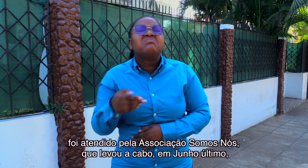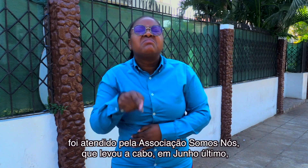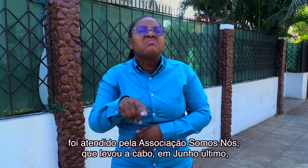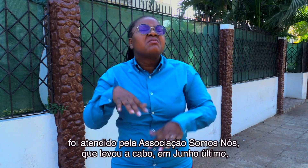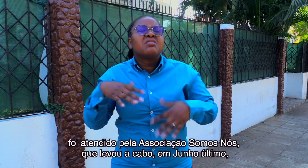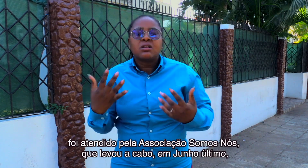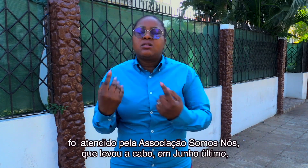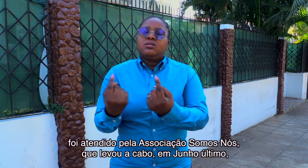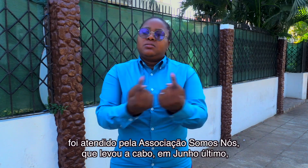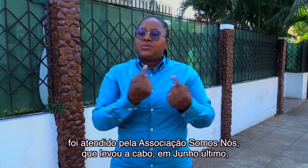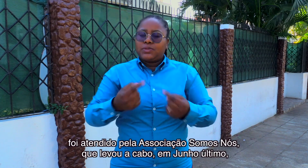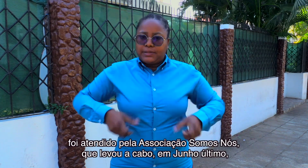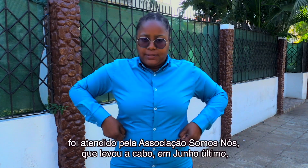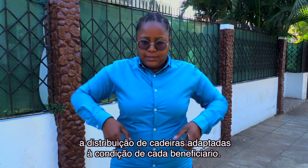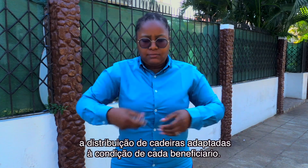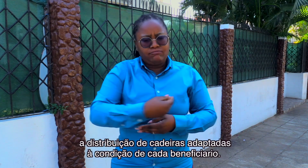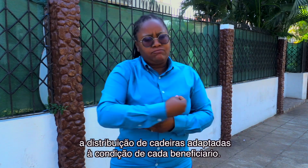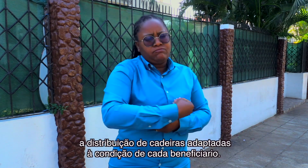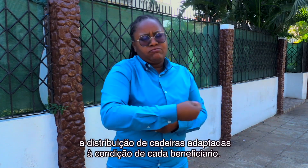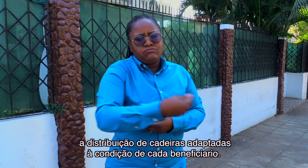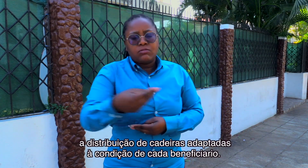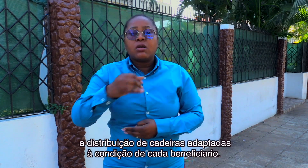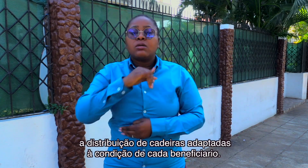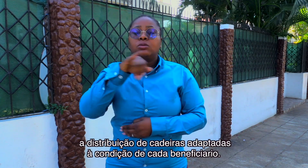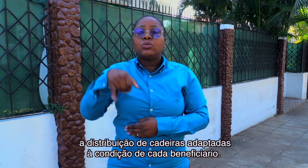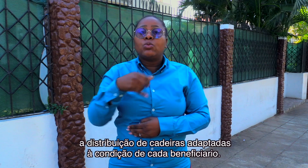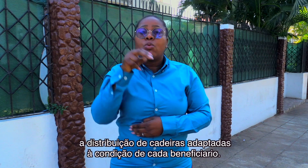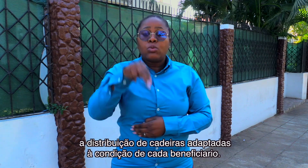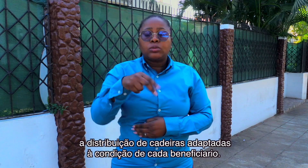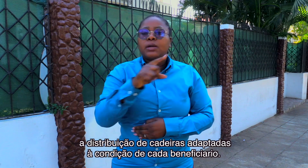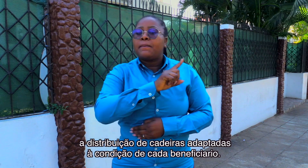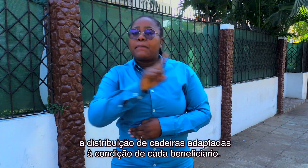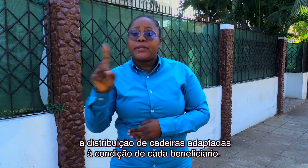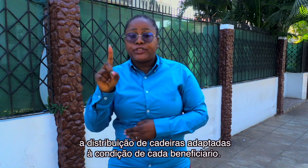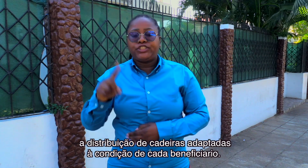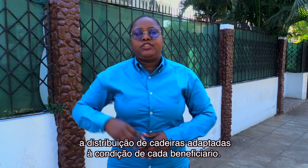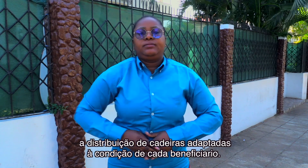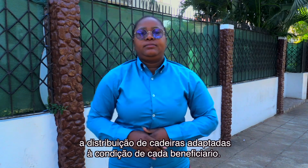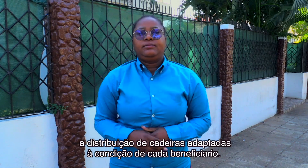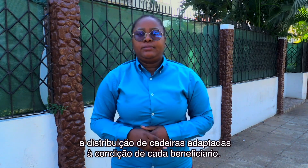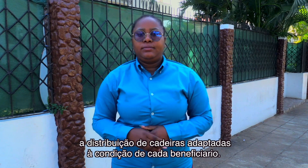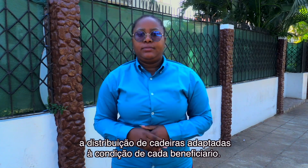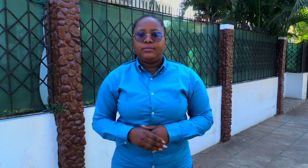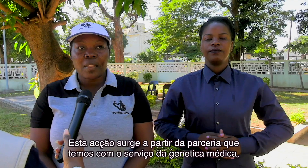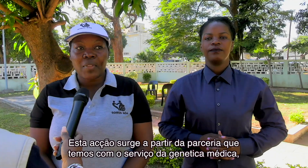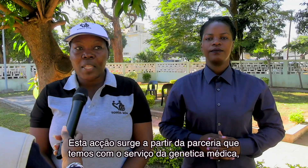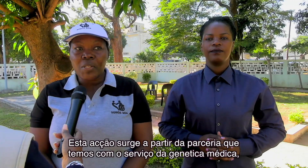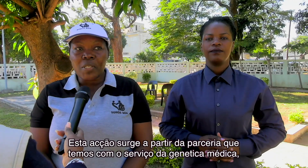levou a cabo, em junho último, a distribuição de cadeiras adaptadas à condição de cada beneficiário. A atividade que